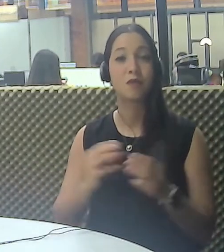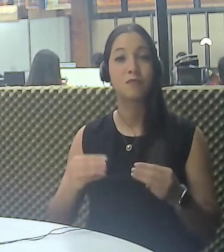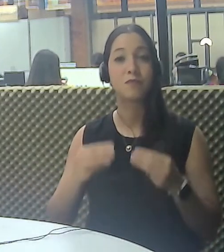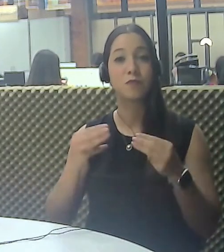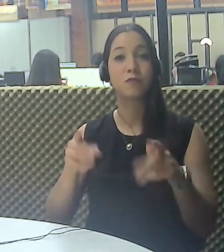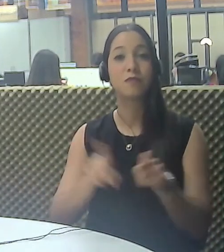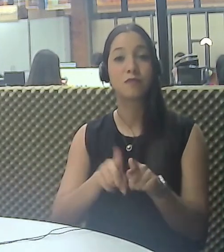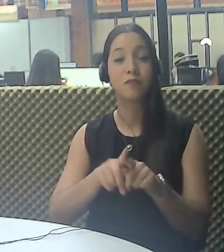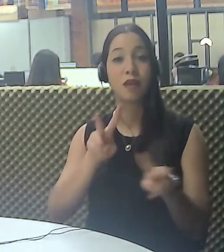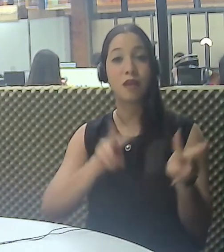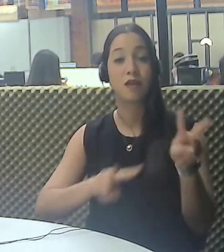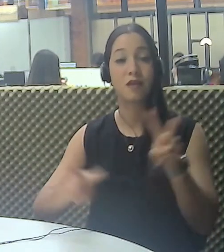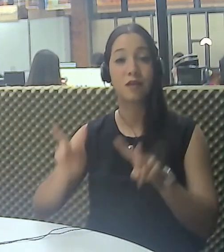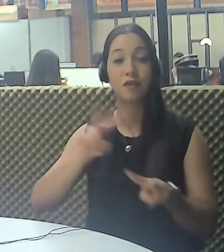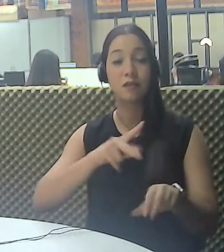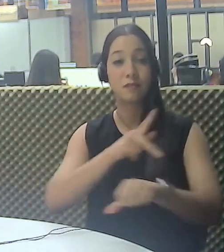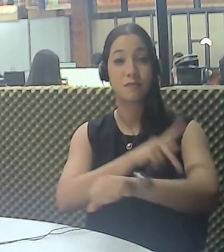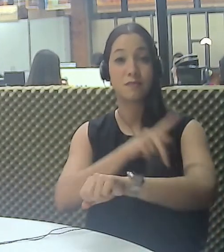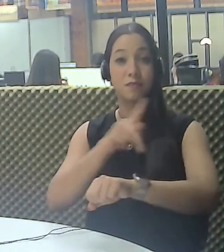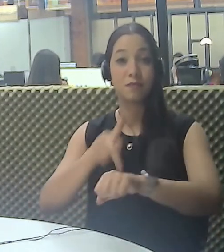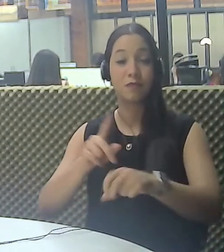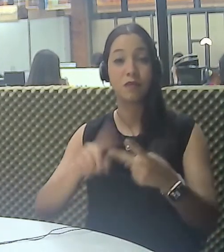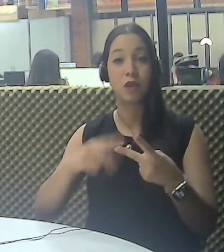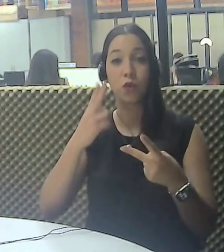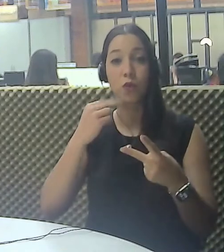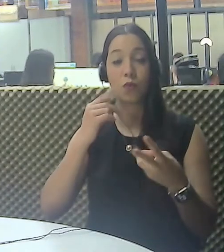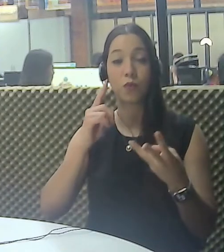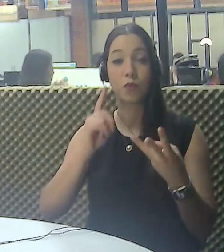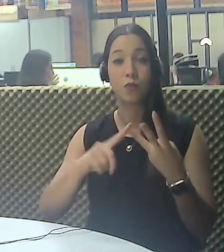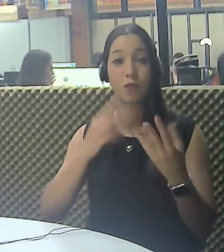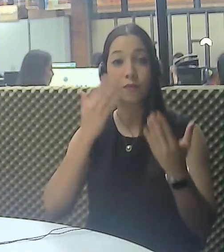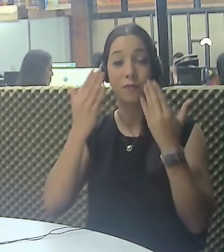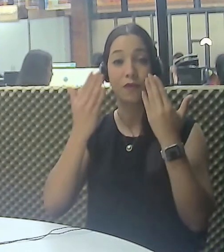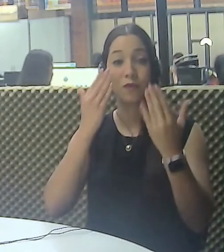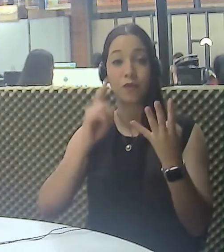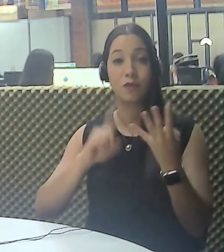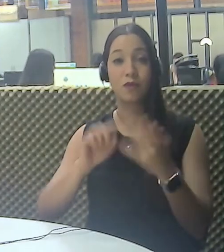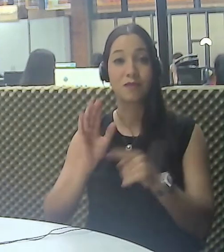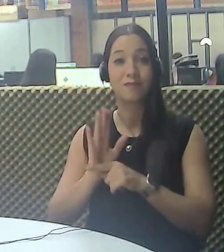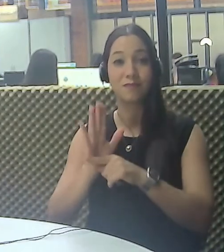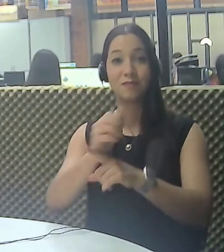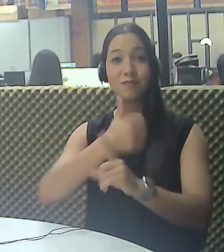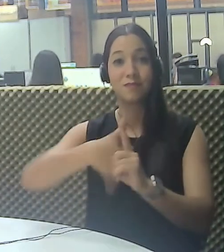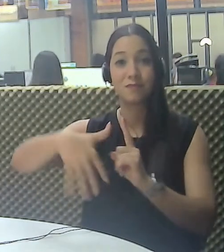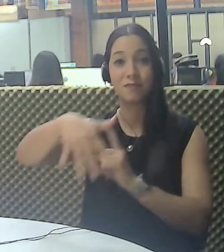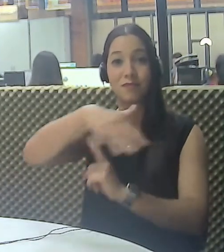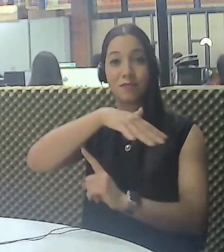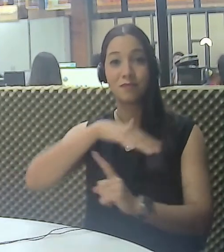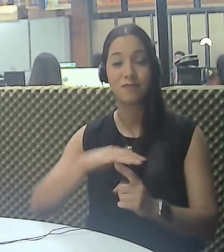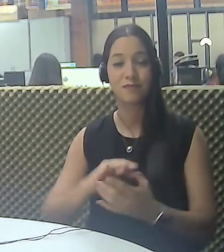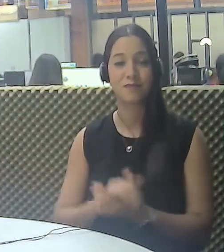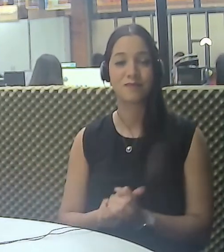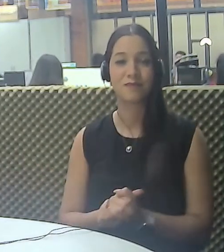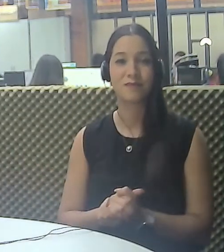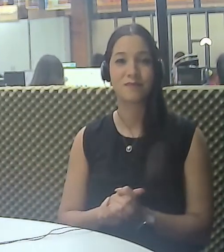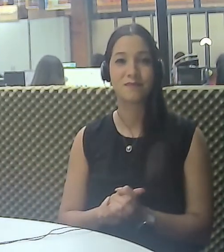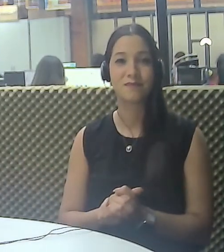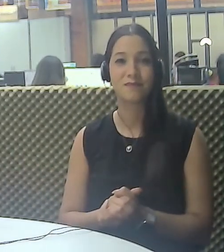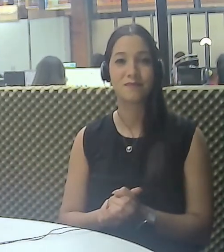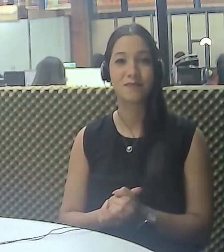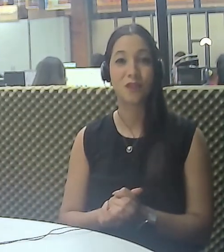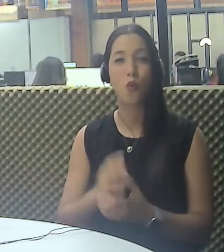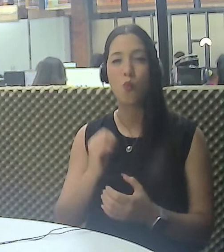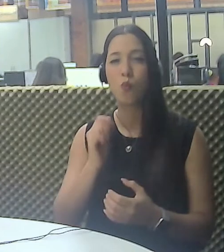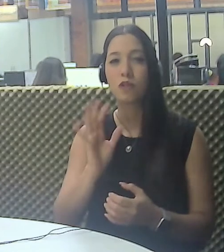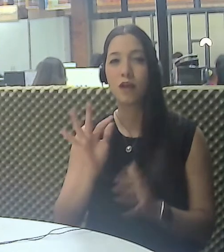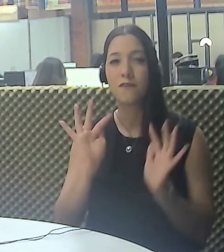recebeu analistas pedagógicos, nutricionistas, psicólogos e assistentes sociais. Últimos dias